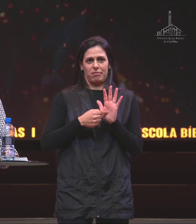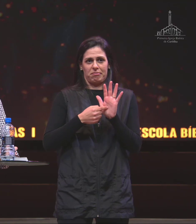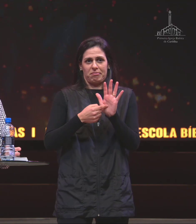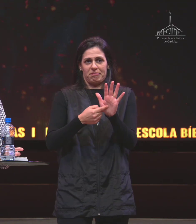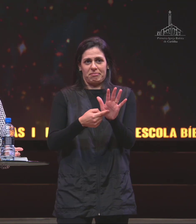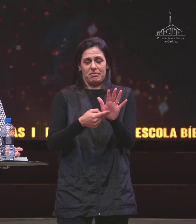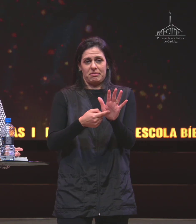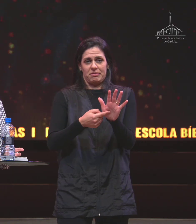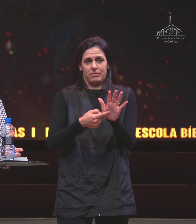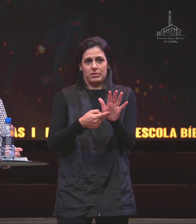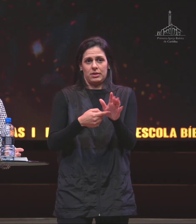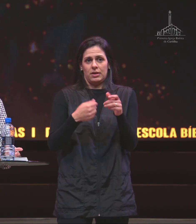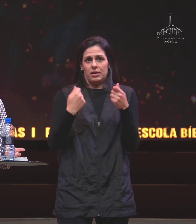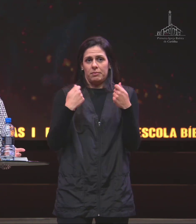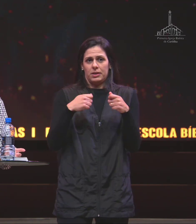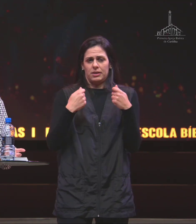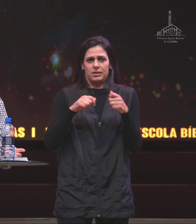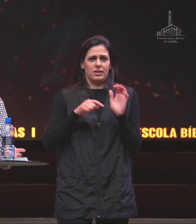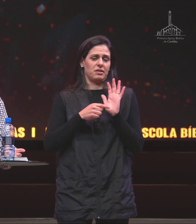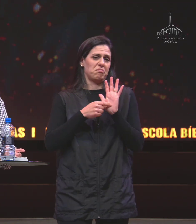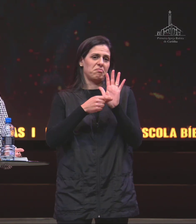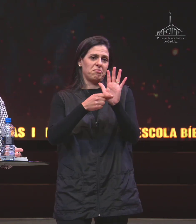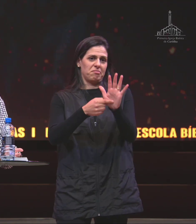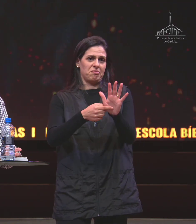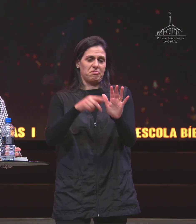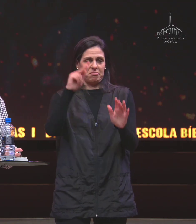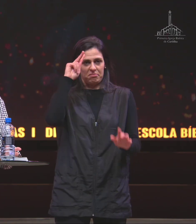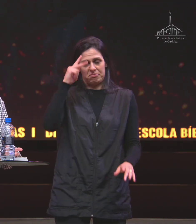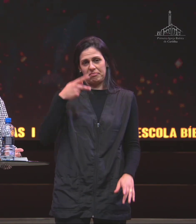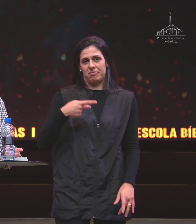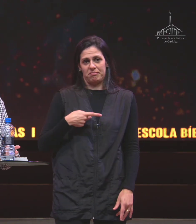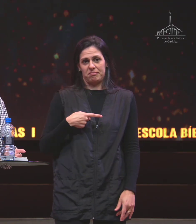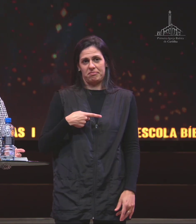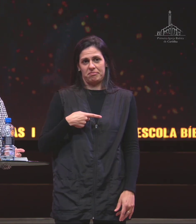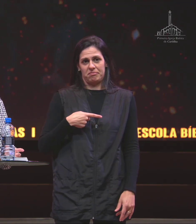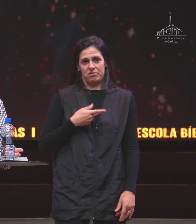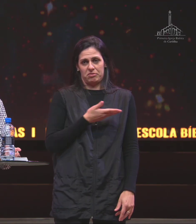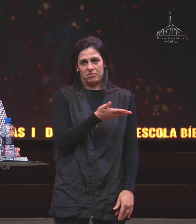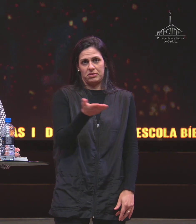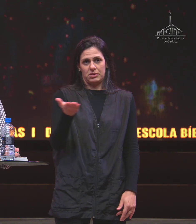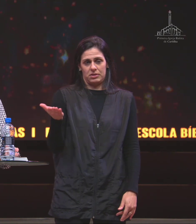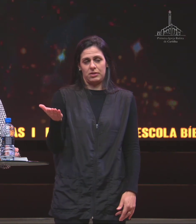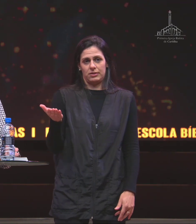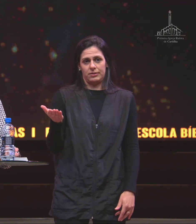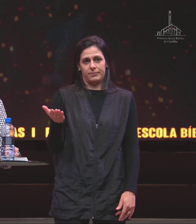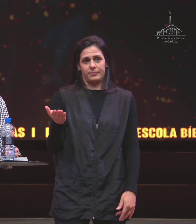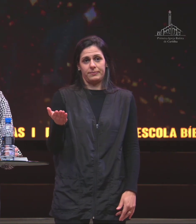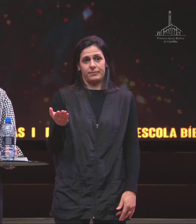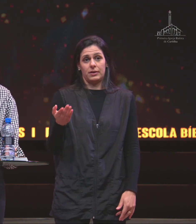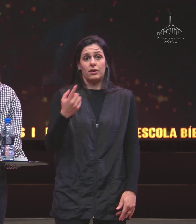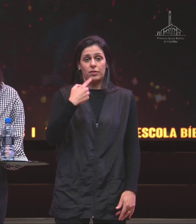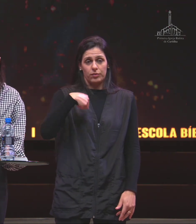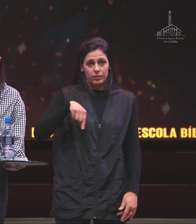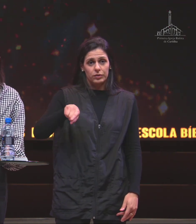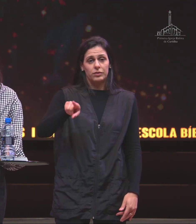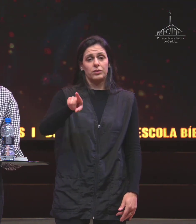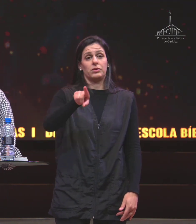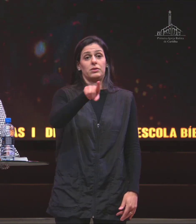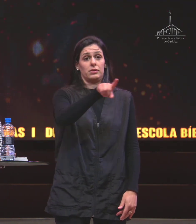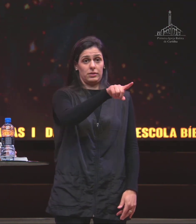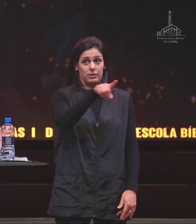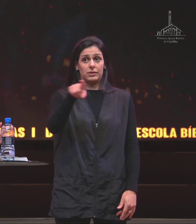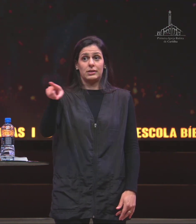Deus que escreve as nossas histórias. Porque tem a ver com os livros, né, que eu que eu estou falando hoje. E hoje eu